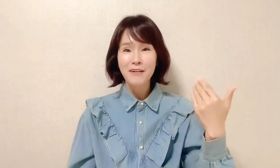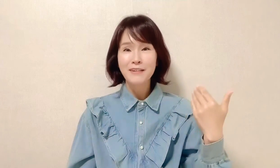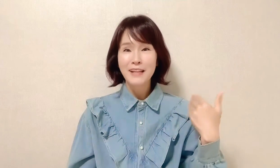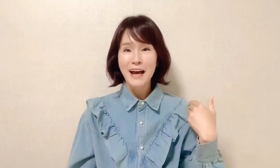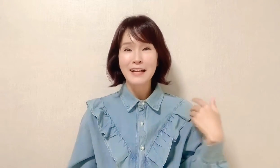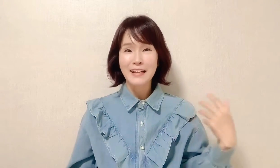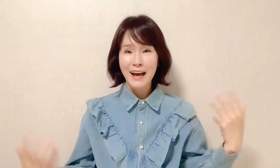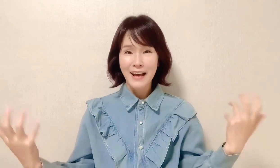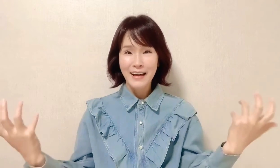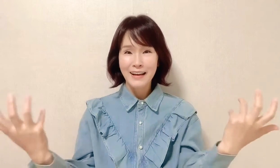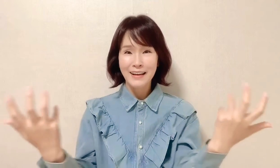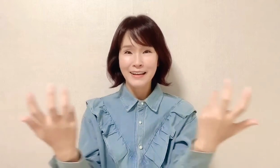넘쳐나리라.